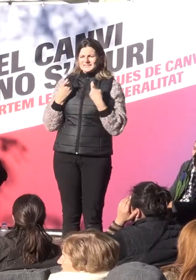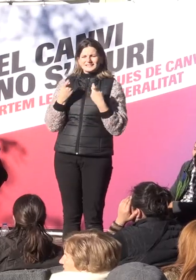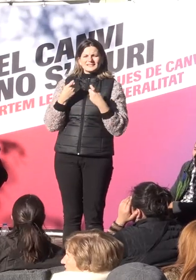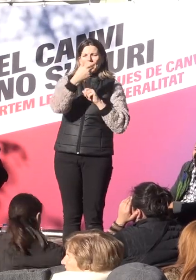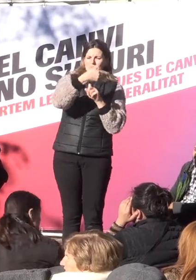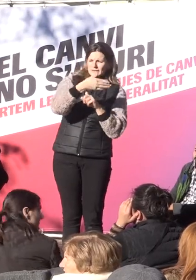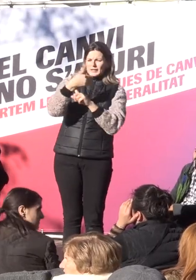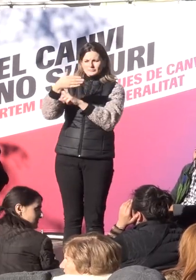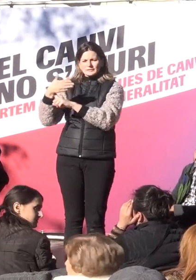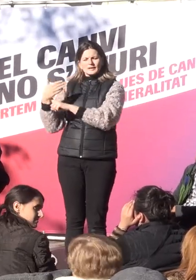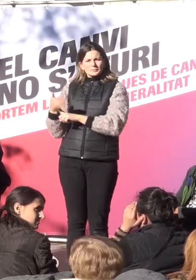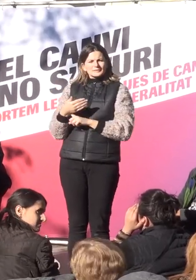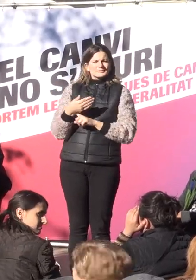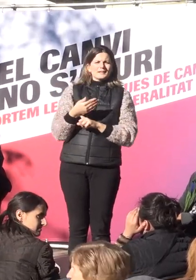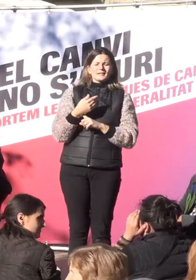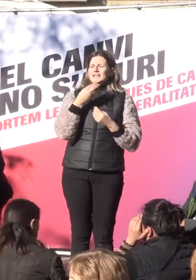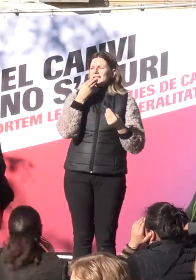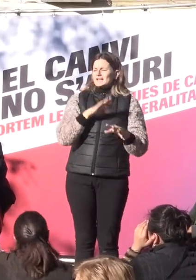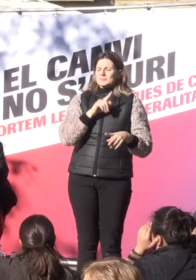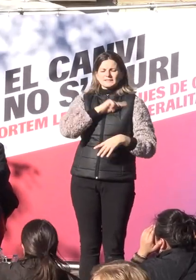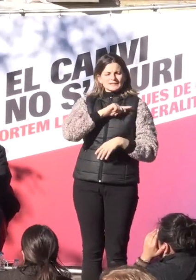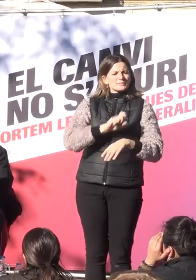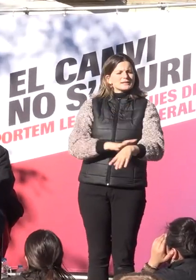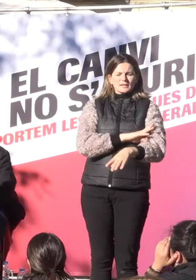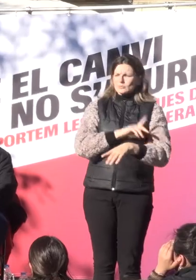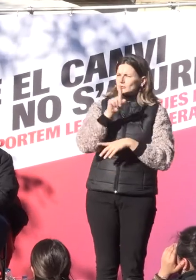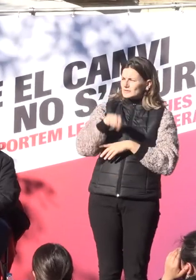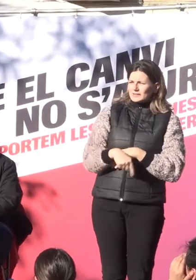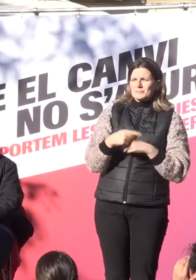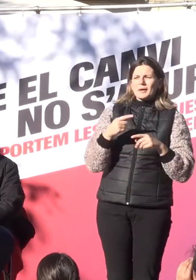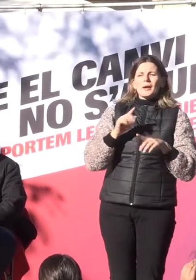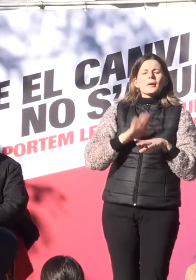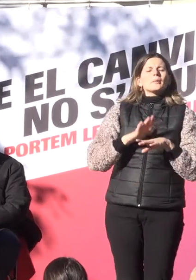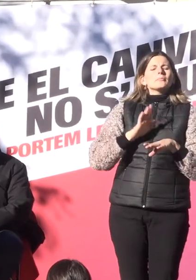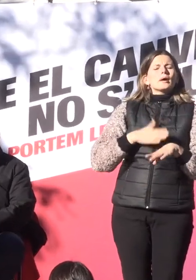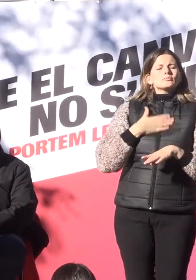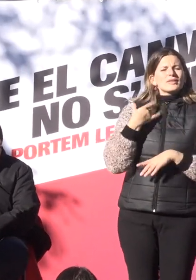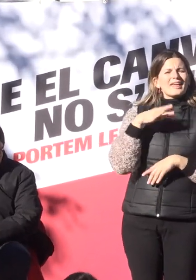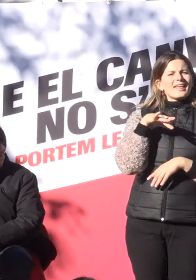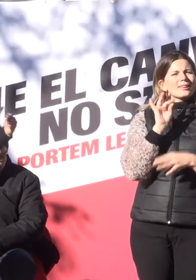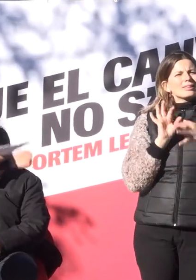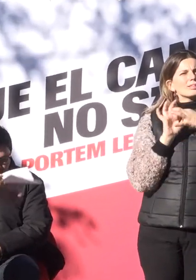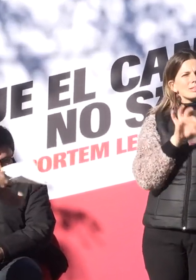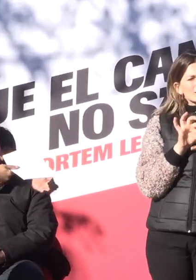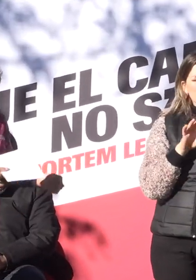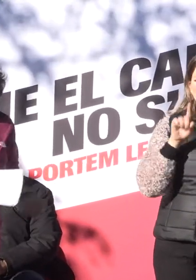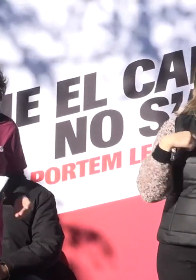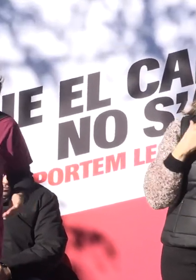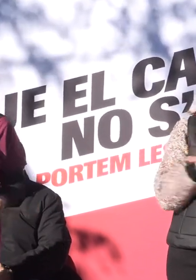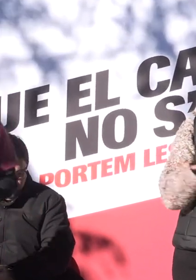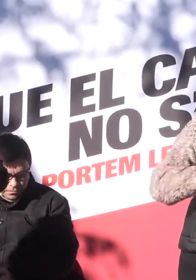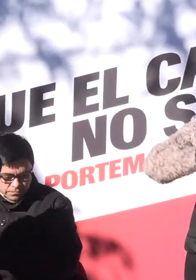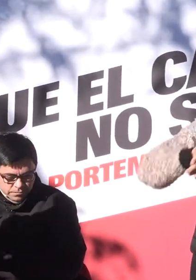banderas que representan sentimientos y emociones como para identificarnos pero también como para marcar distancias